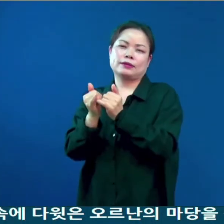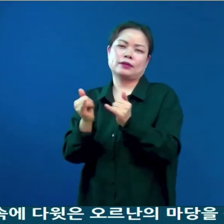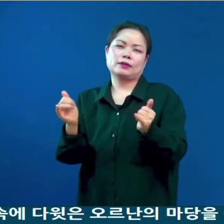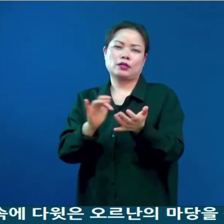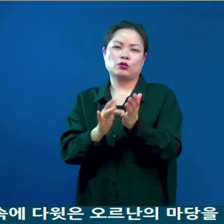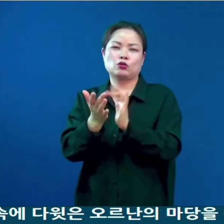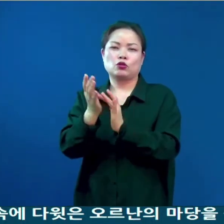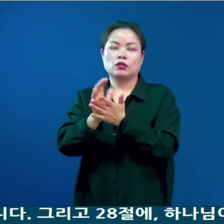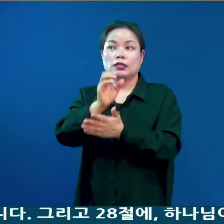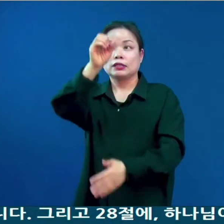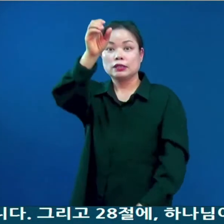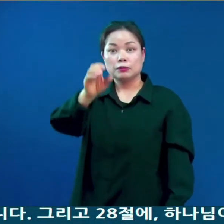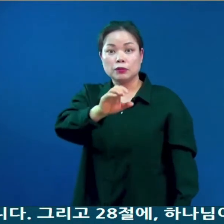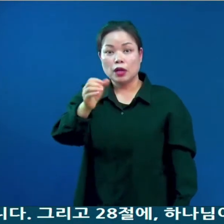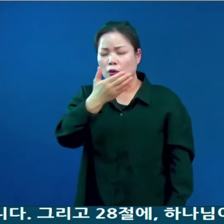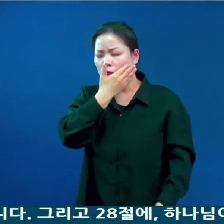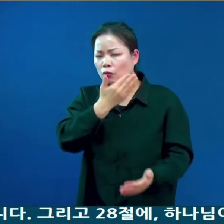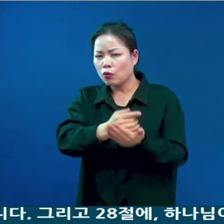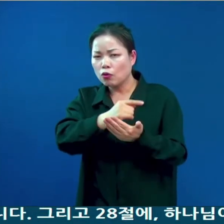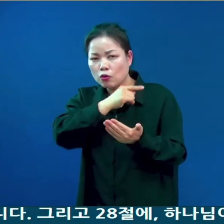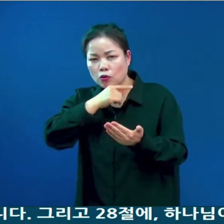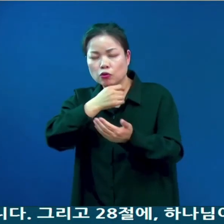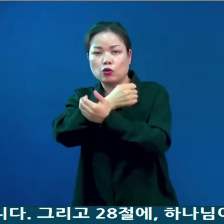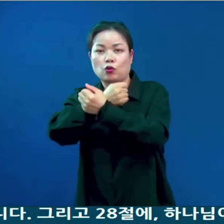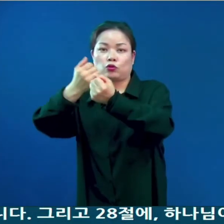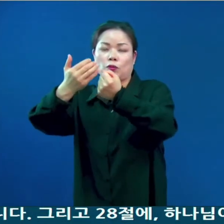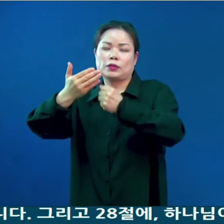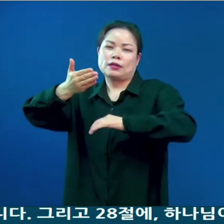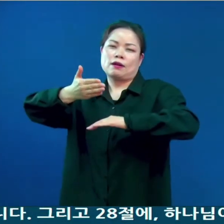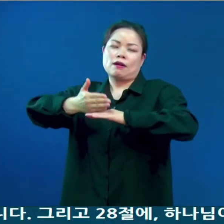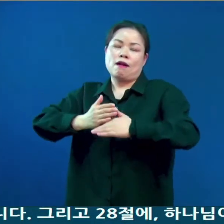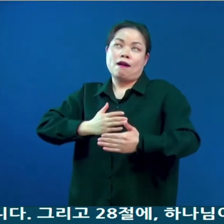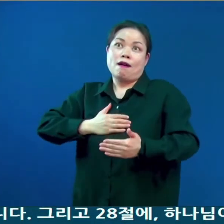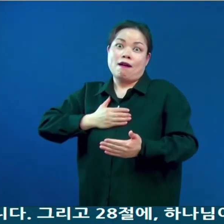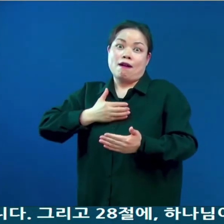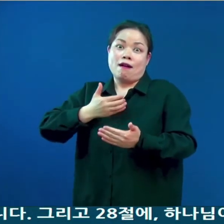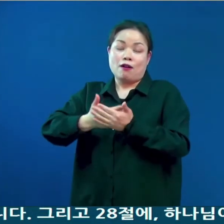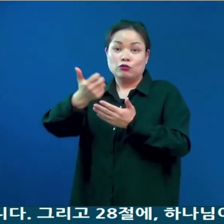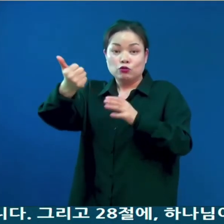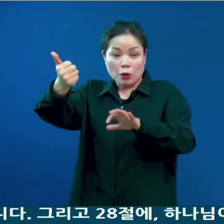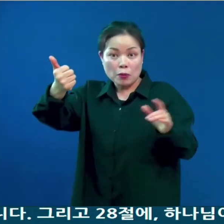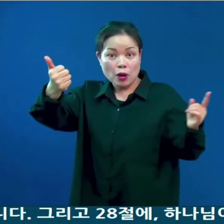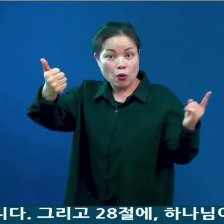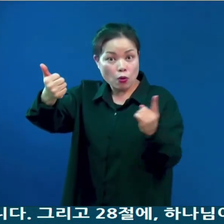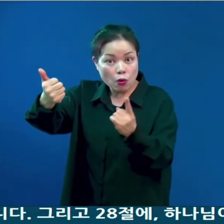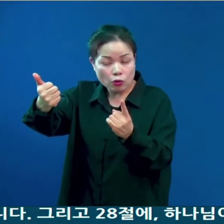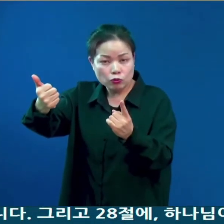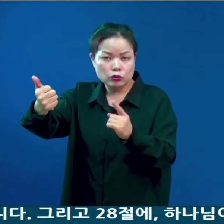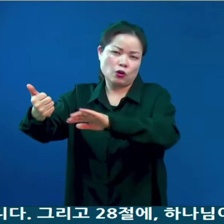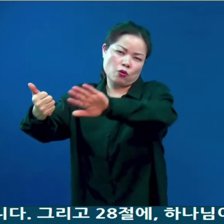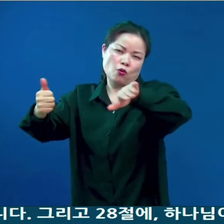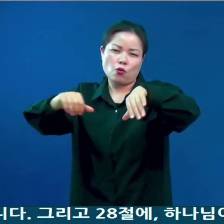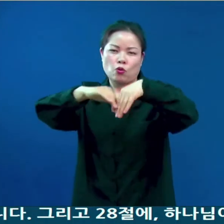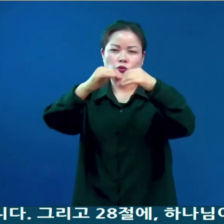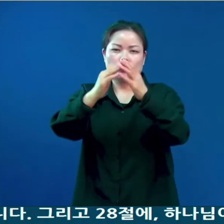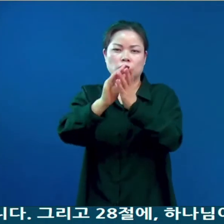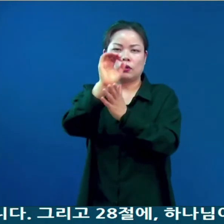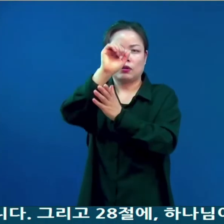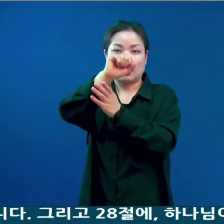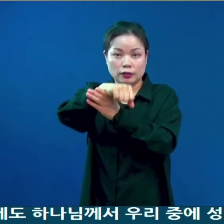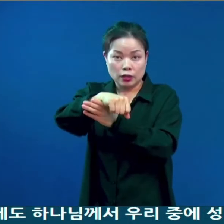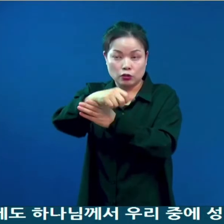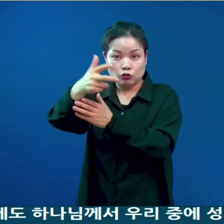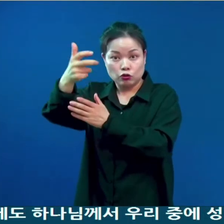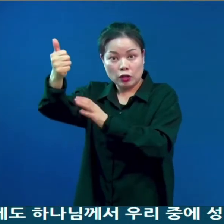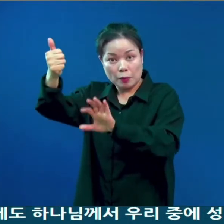사람들이 예수 그리스도의 십자가의 보혈로 용서받은 그 감사와 감격을 가지고 주 앞에 나올 때 우리가 온전히 허락된 예배를